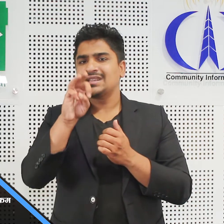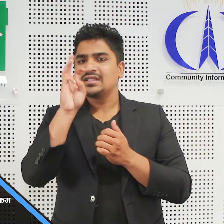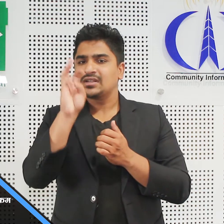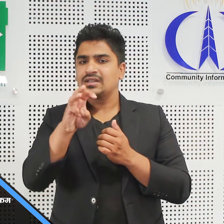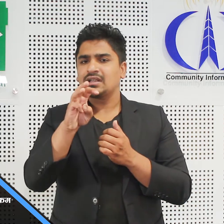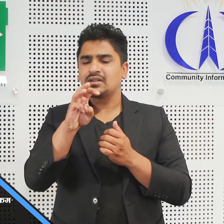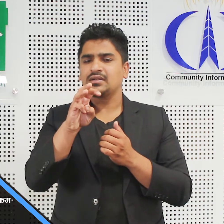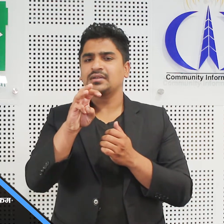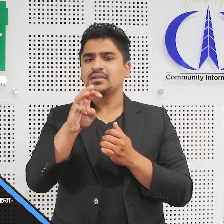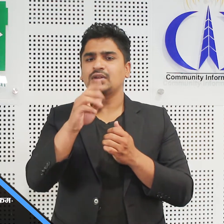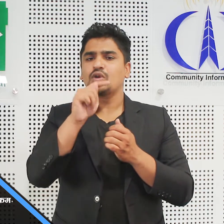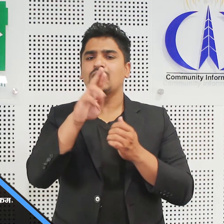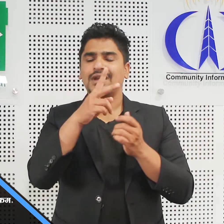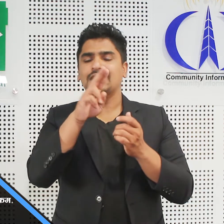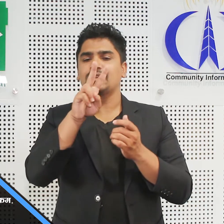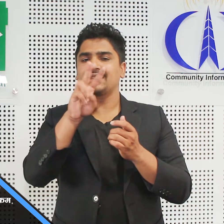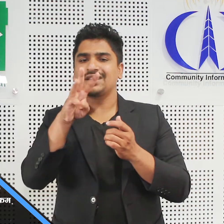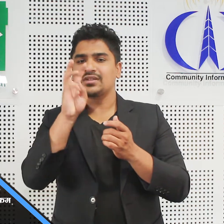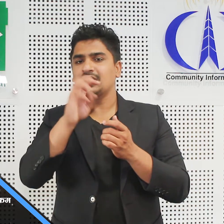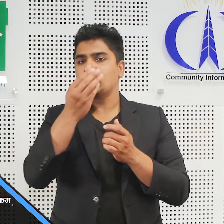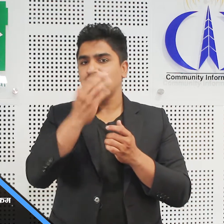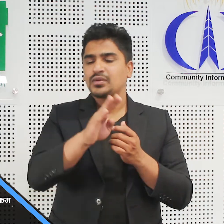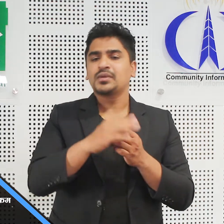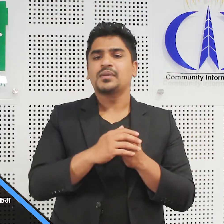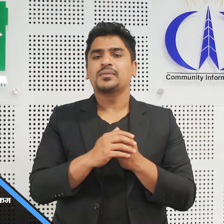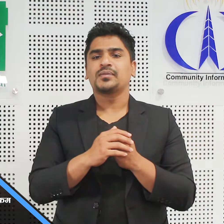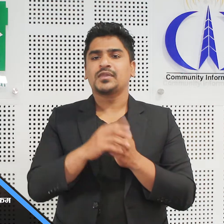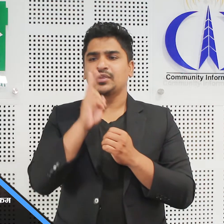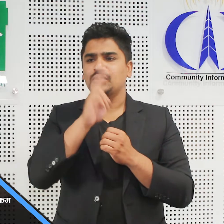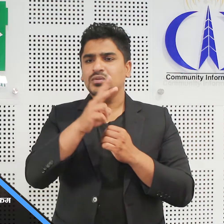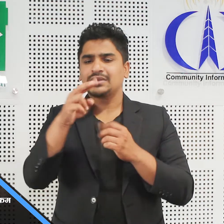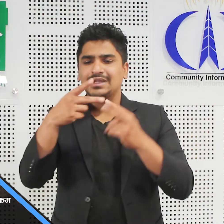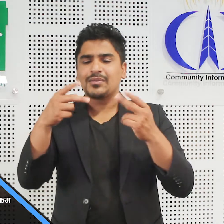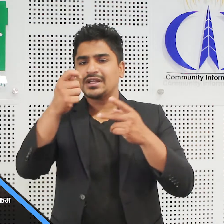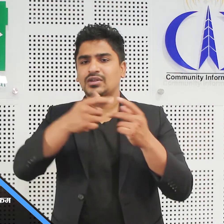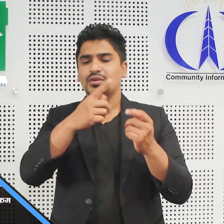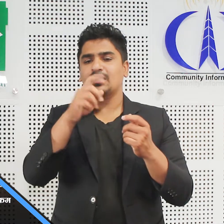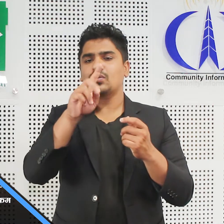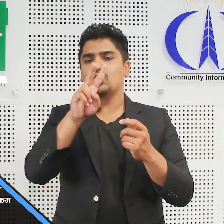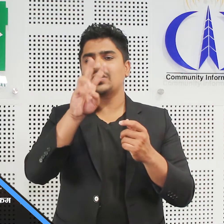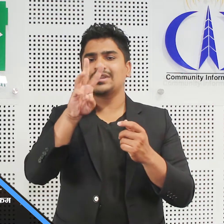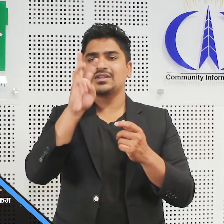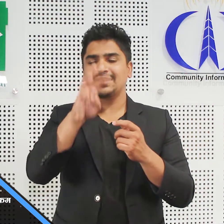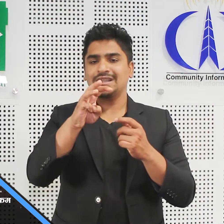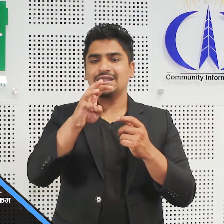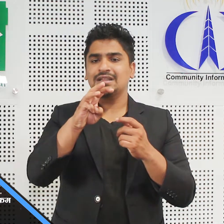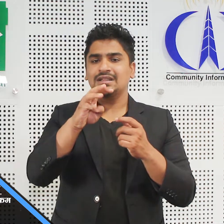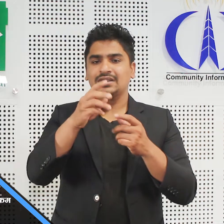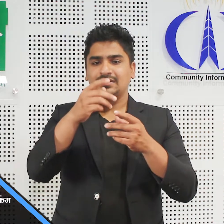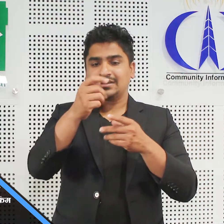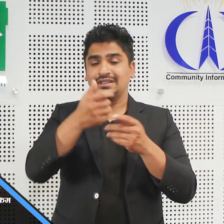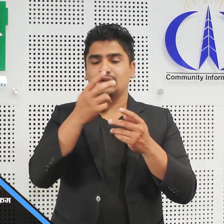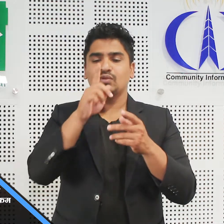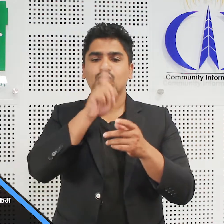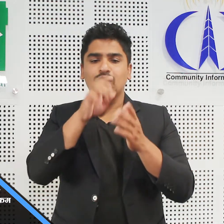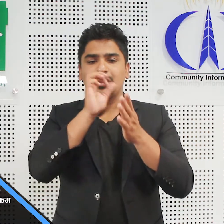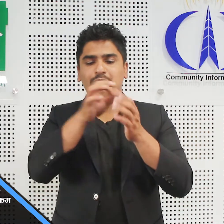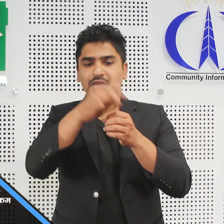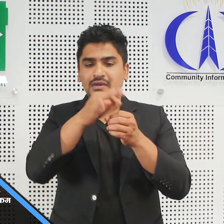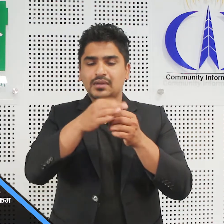एकफेर मलाई 25,000 रुपियाँ सहयोग गरेको थियो, कर काटेर कति 23,000 रुपियाँ हुन आउँथ्यो, त्यो सहयोग गरेको एकफेर यो ल्यापटप किन्नको लागि